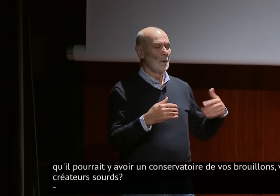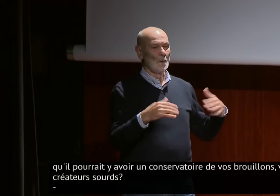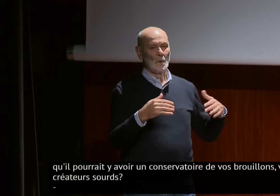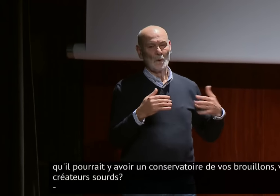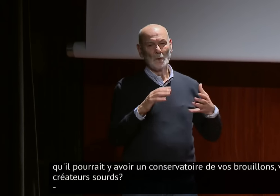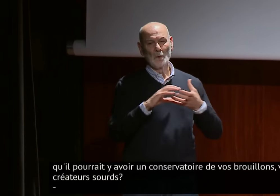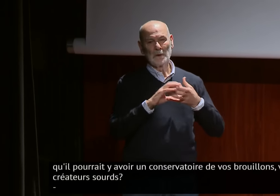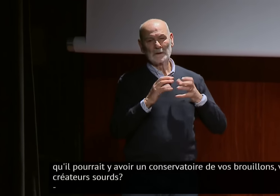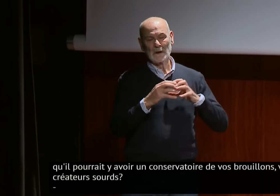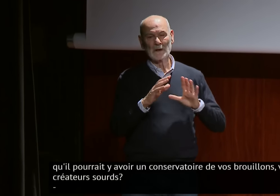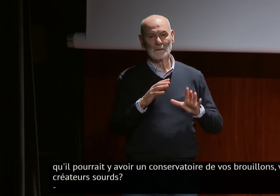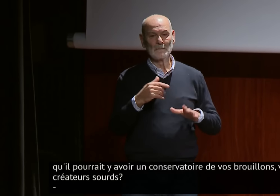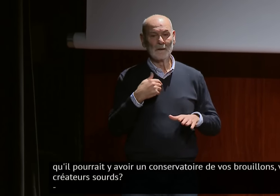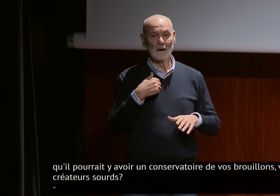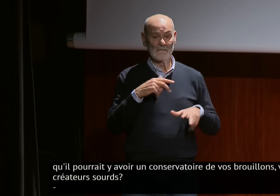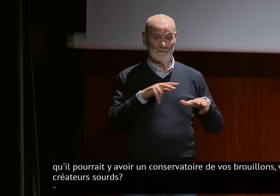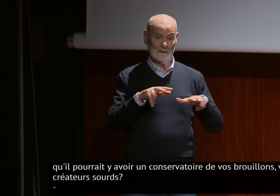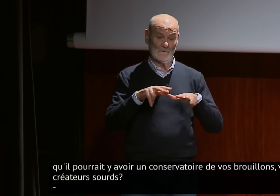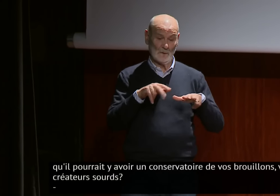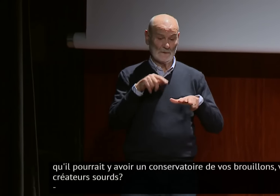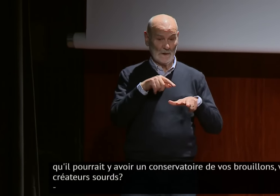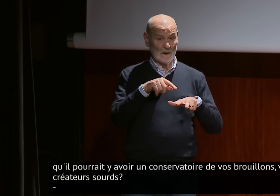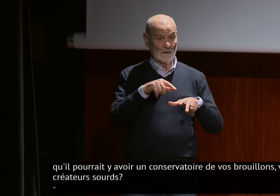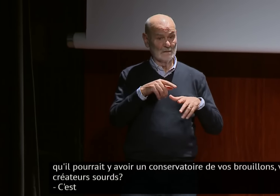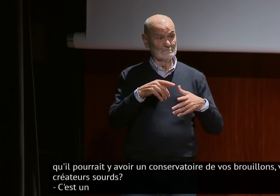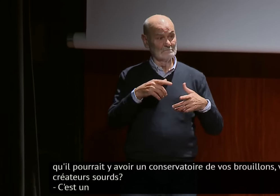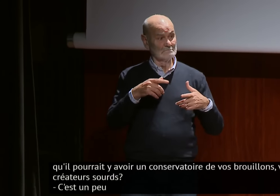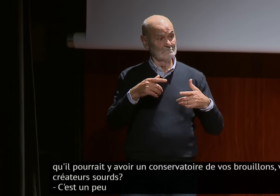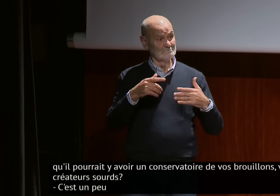Bah, c'est un peu compliqué parce que